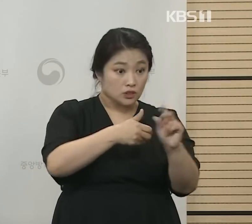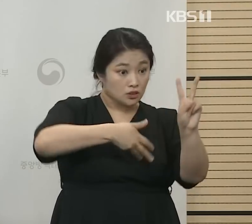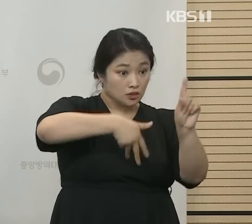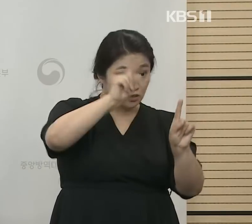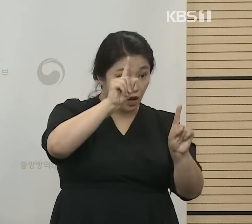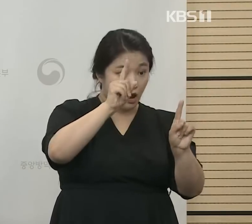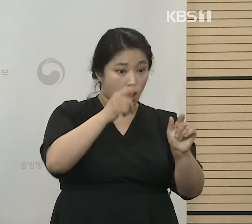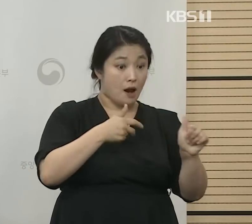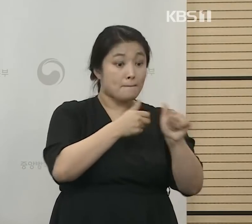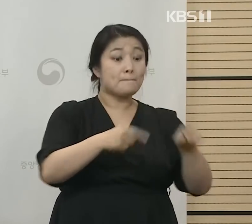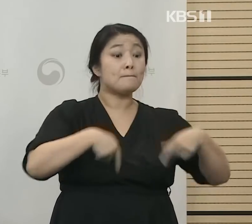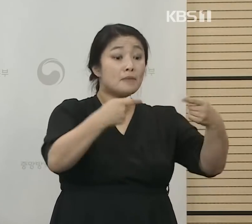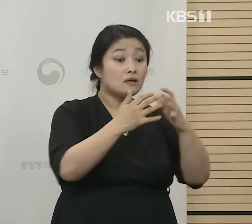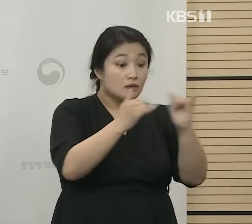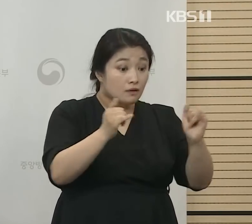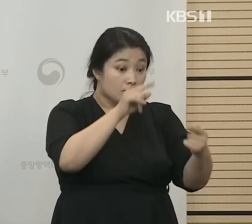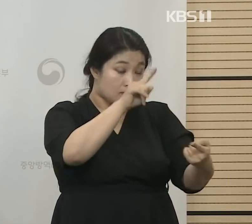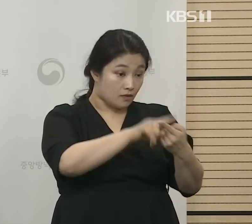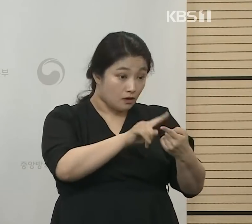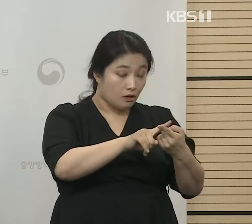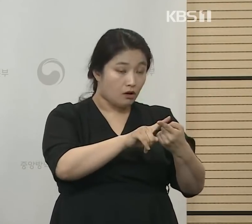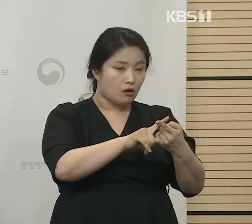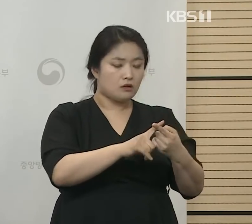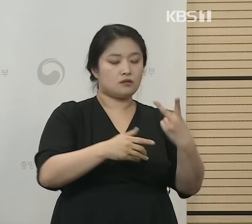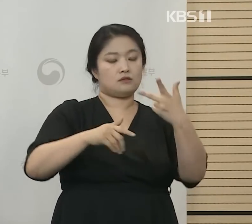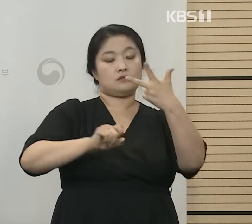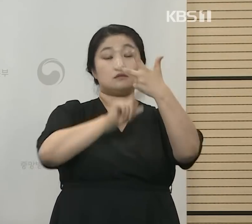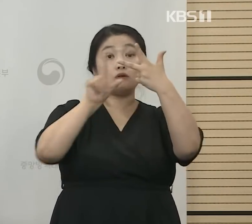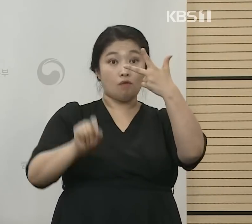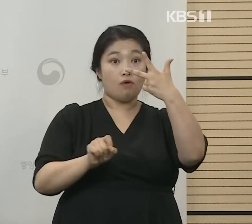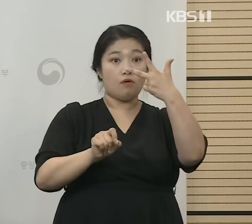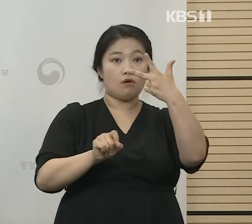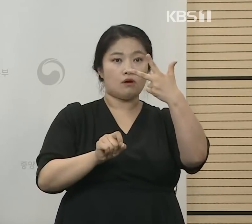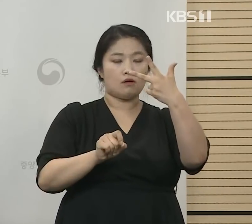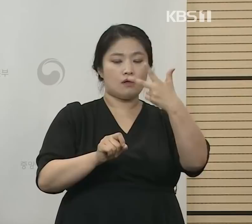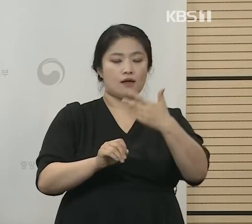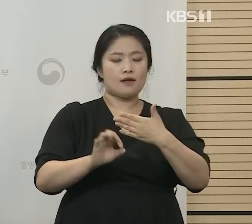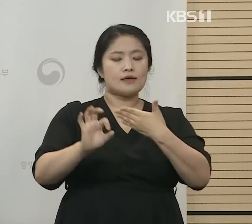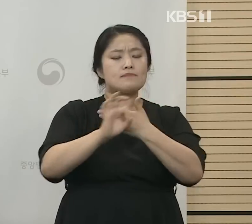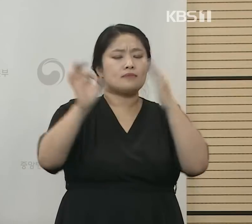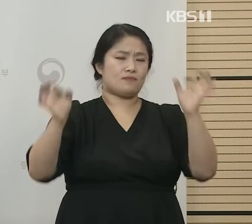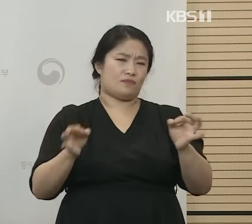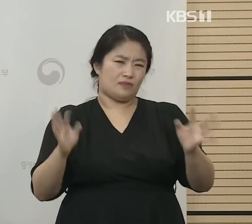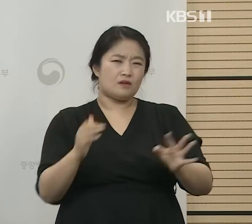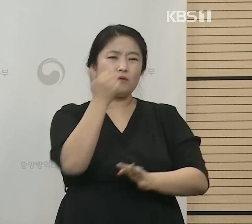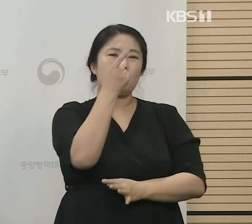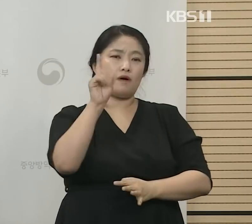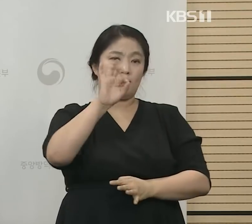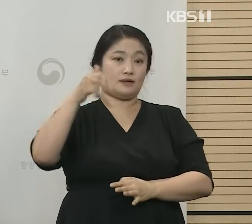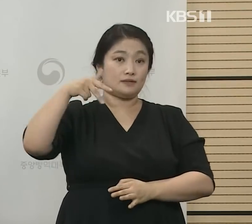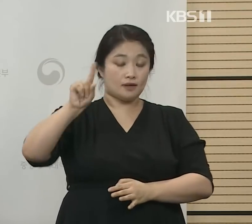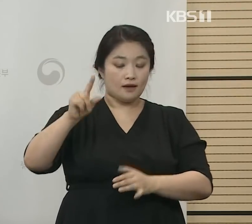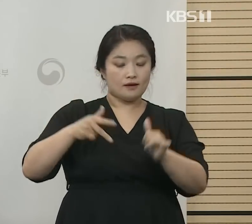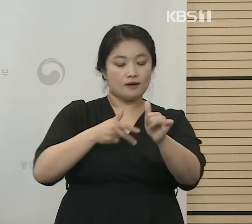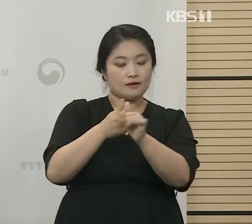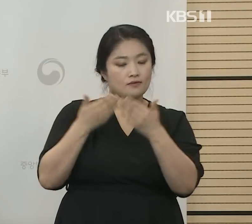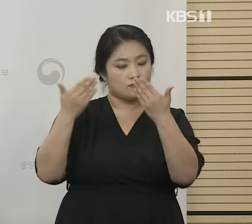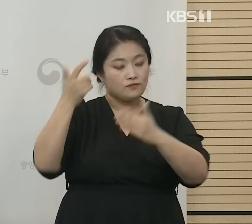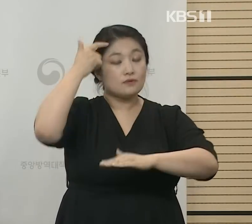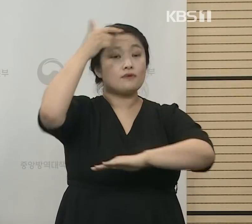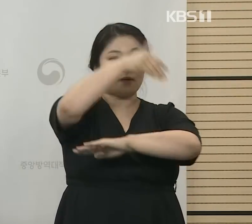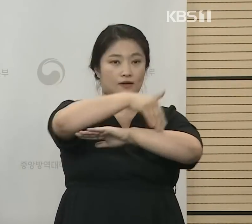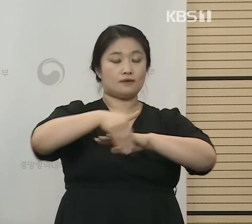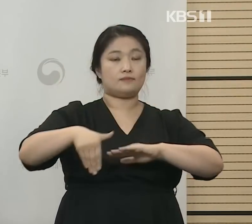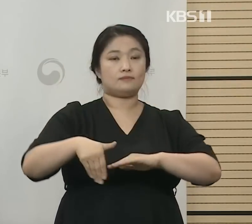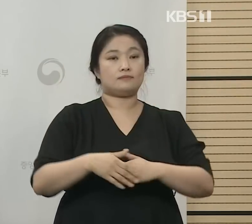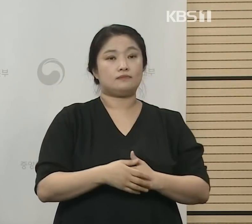1차 접종을 하신 접종자들에 대해서는 7월에 한시적으로 화이자 백신으로 2차 접종을 실시할